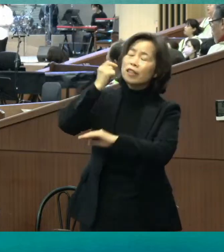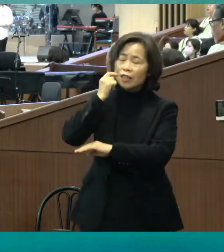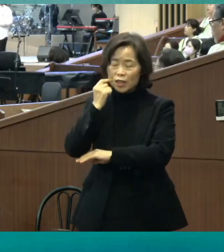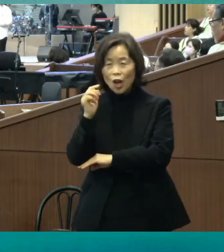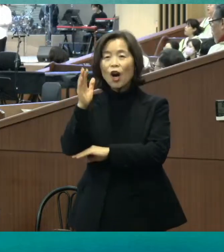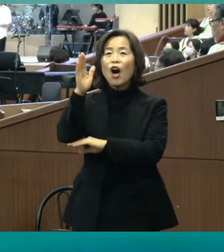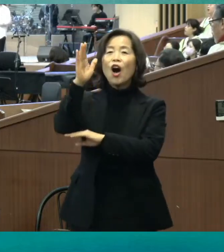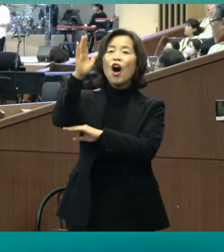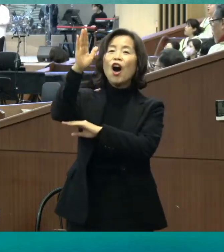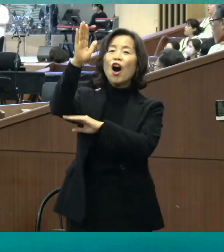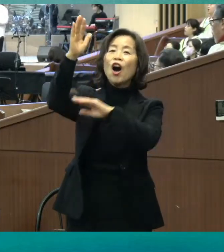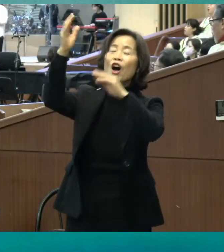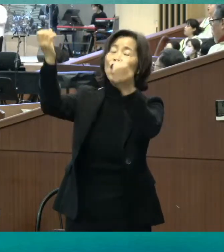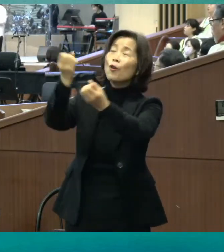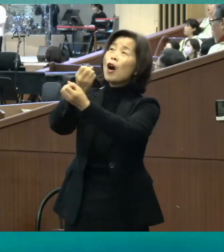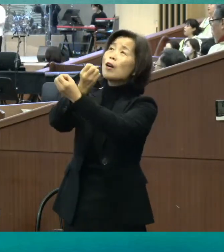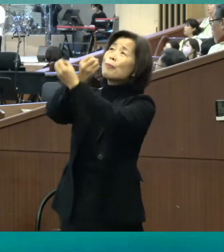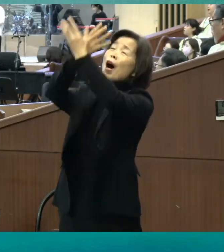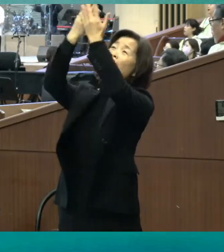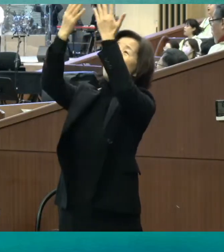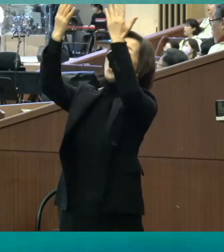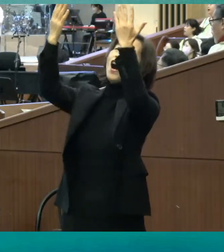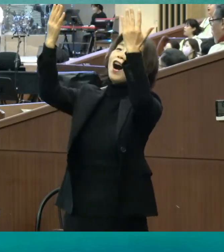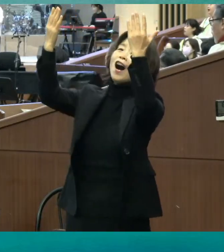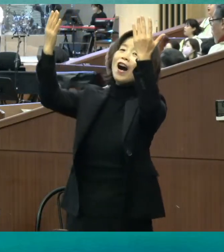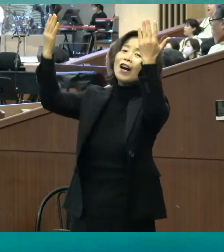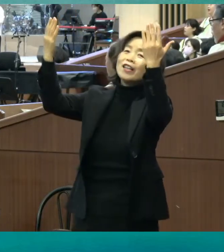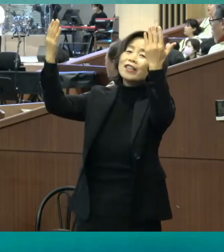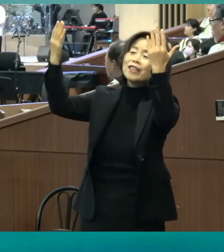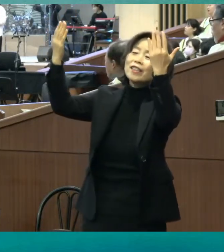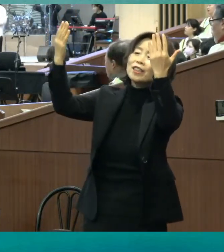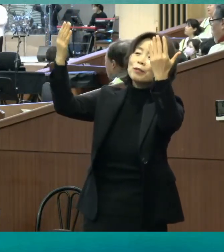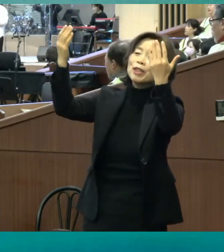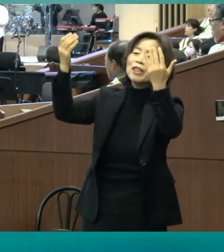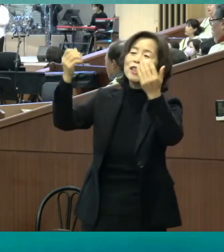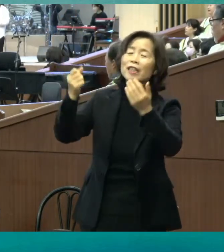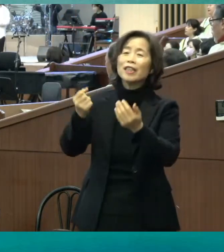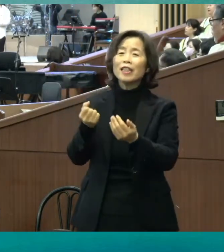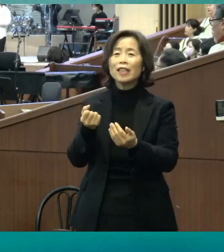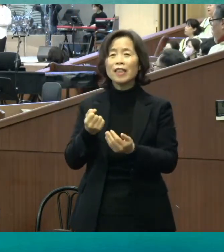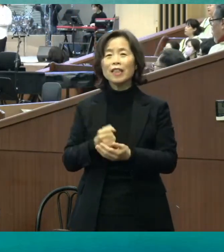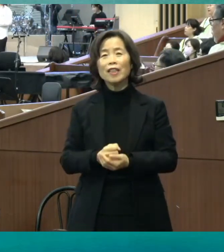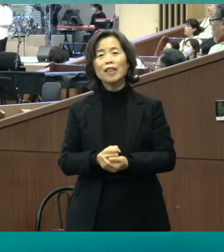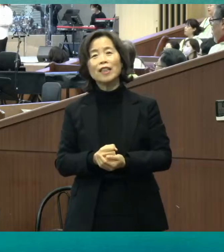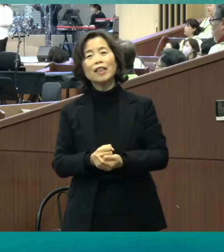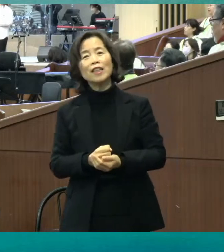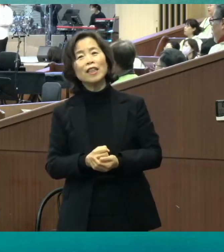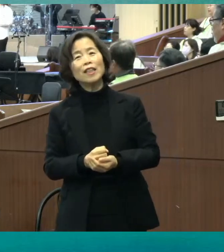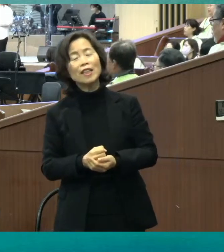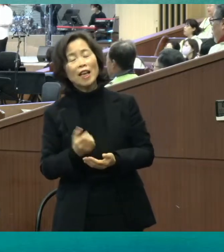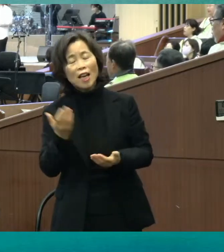하늘 영광 밝음이